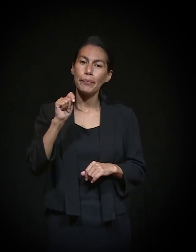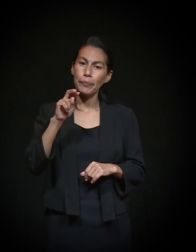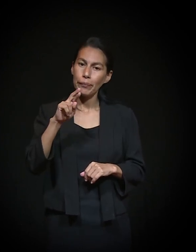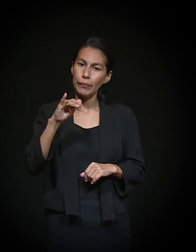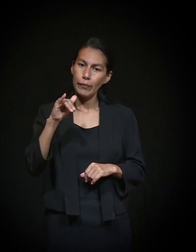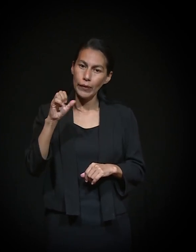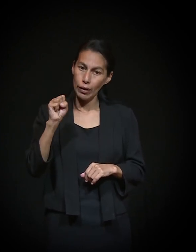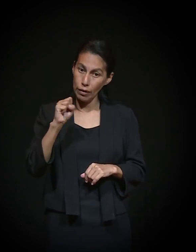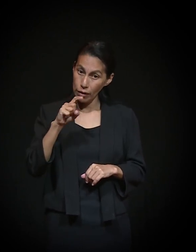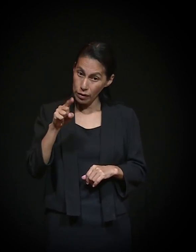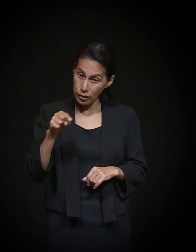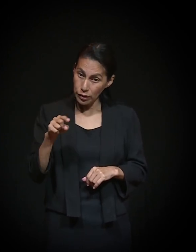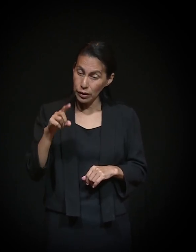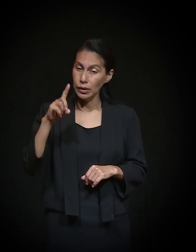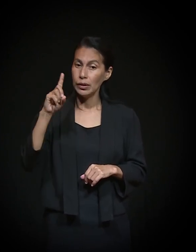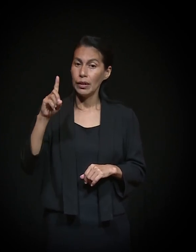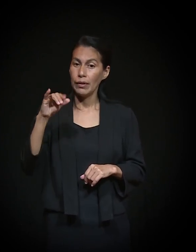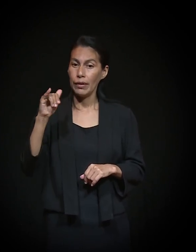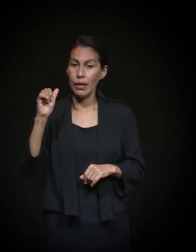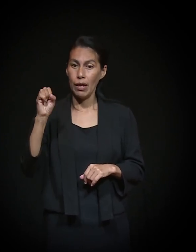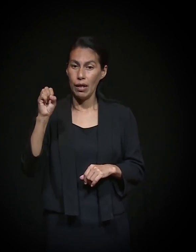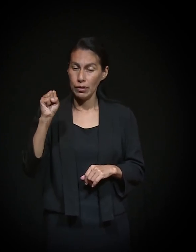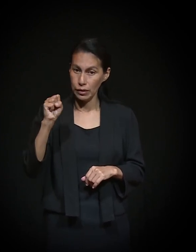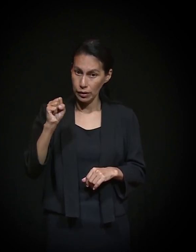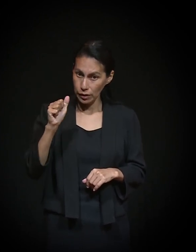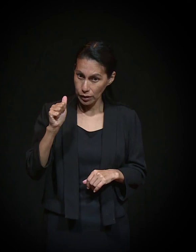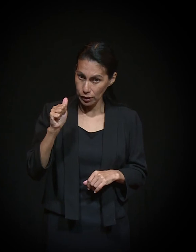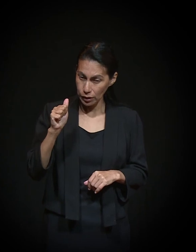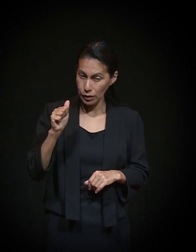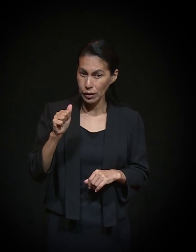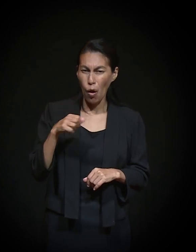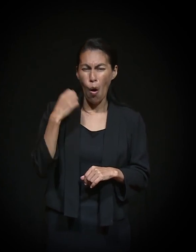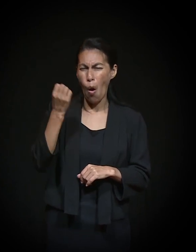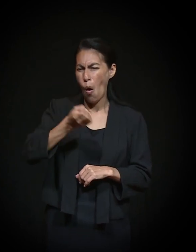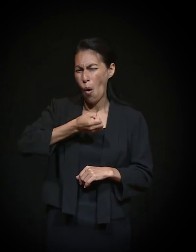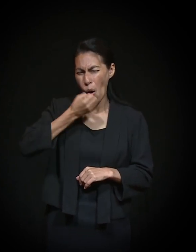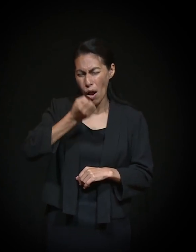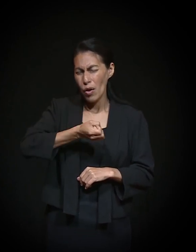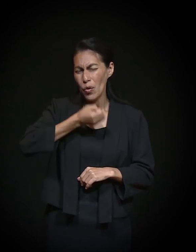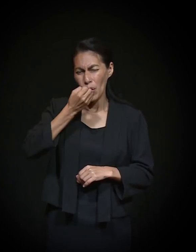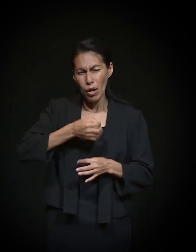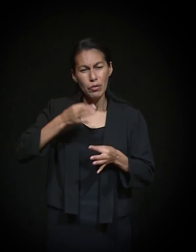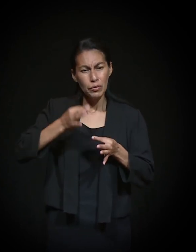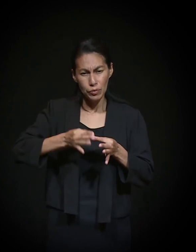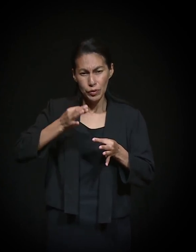Hemos estado orando por la cruz todos los días y seguiremos orando.